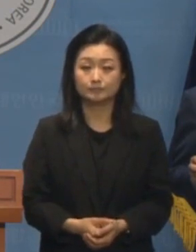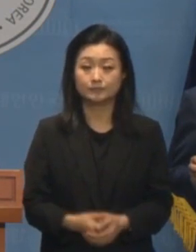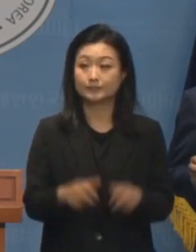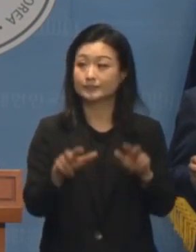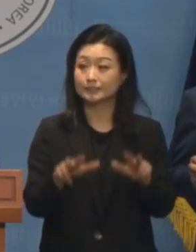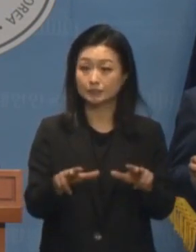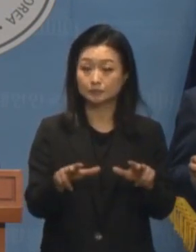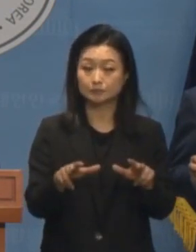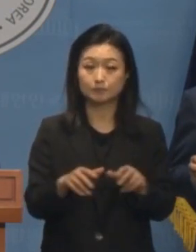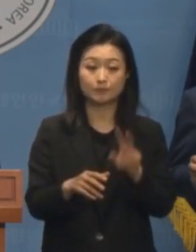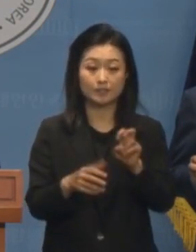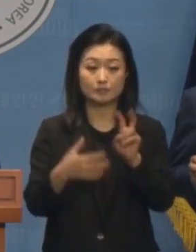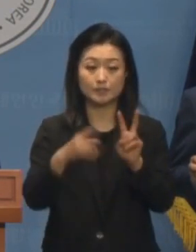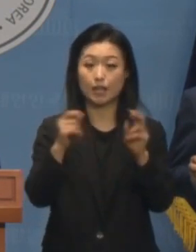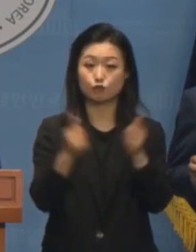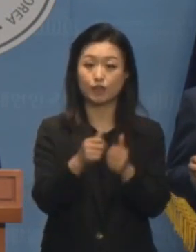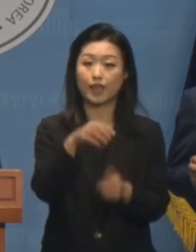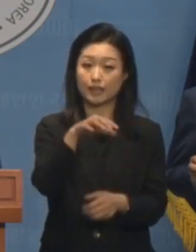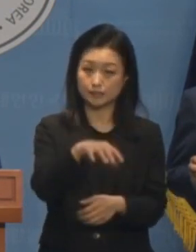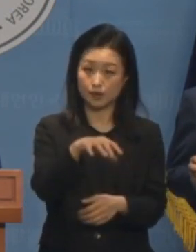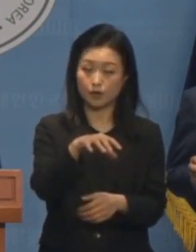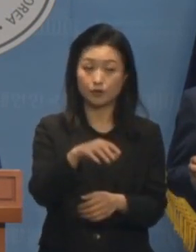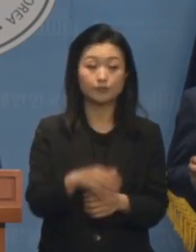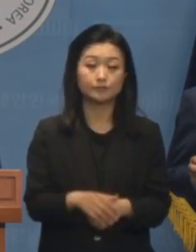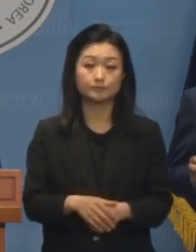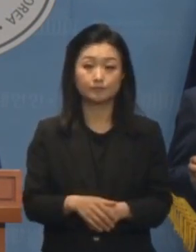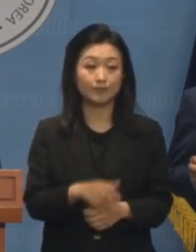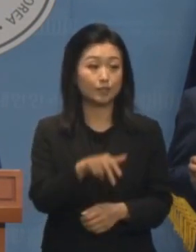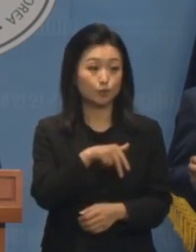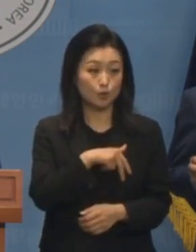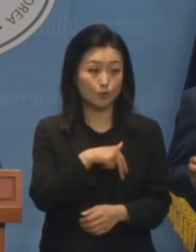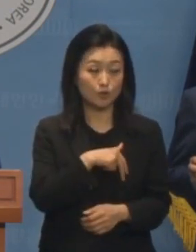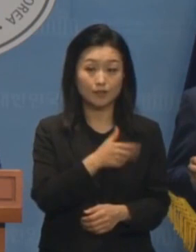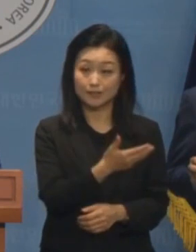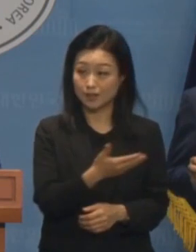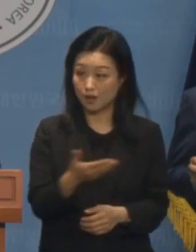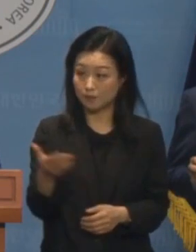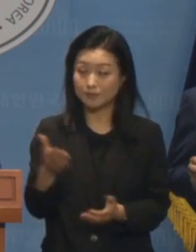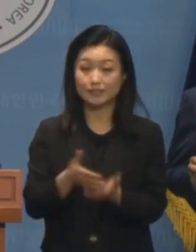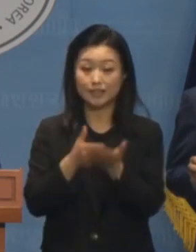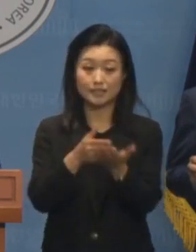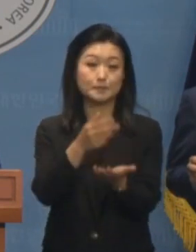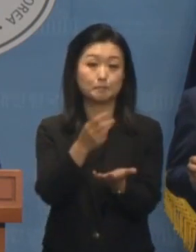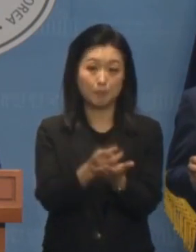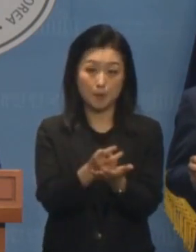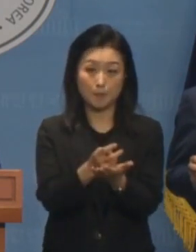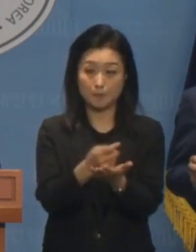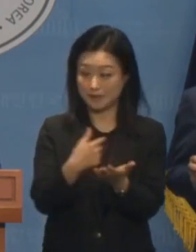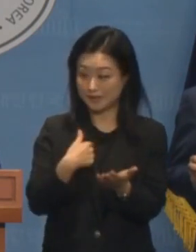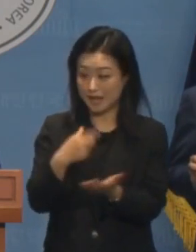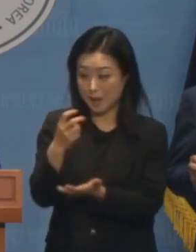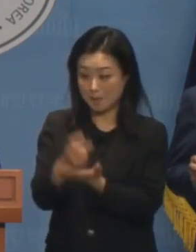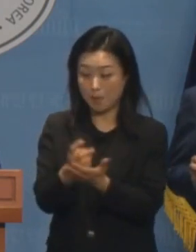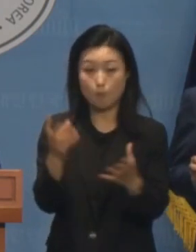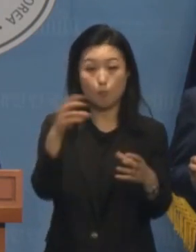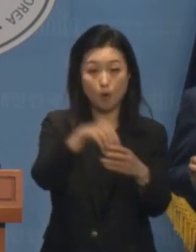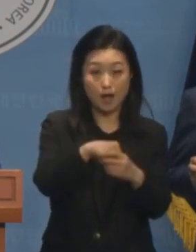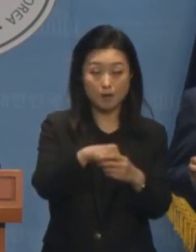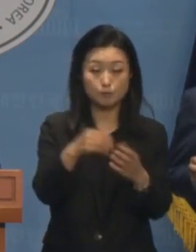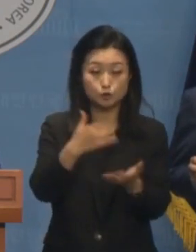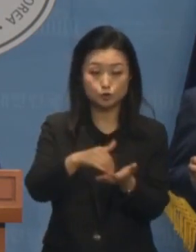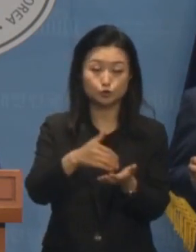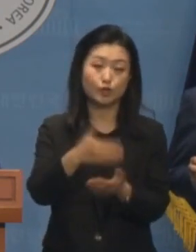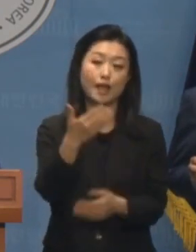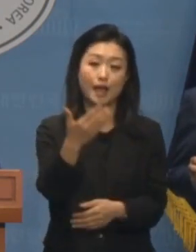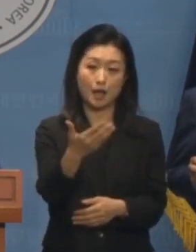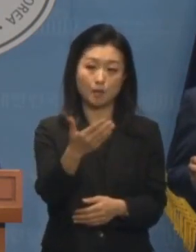지금 현재 22대 국회에서 여러 의원들이 내신 법안이 제가 낸 법안을 포함해